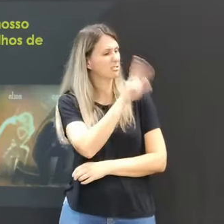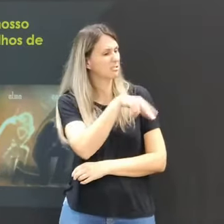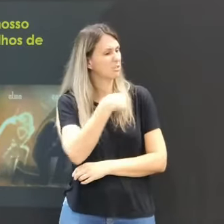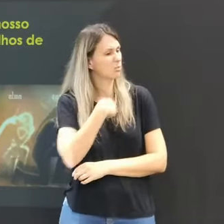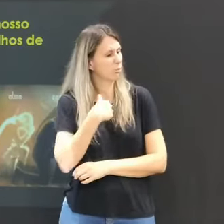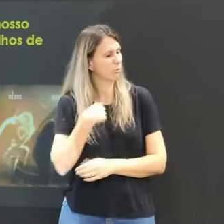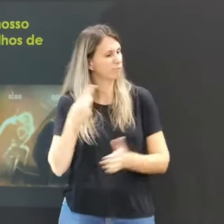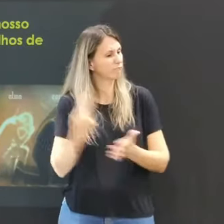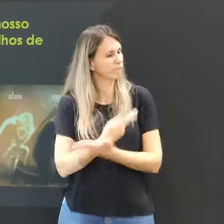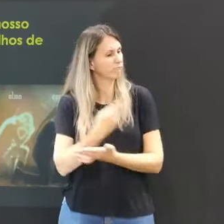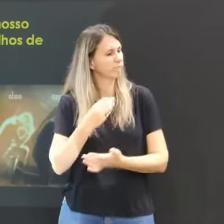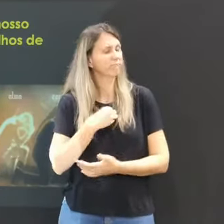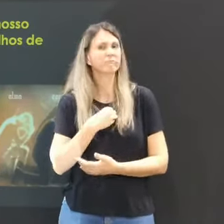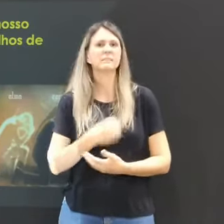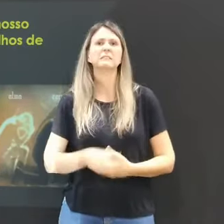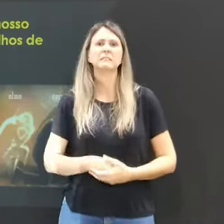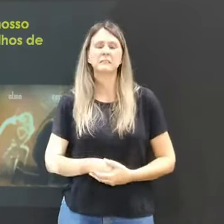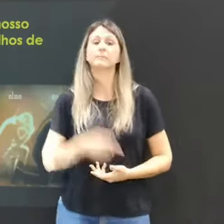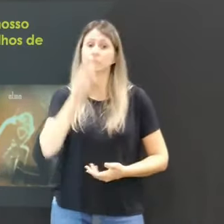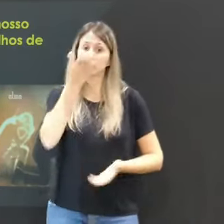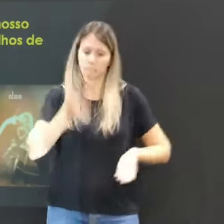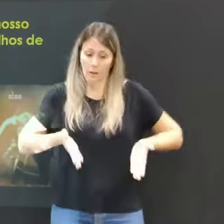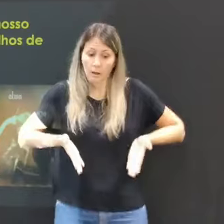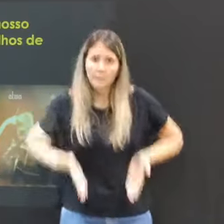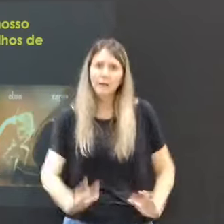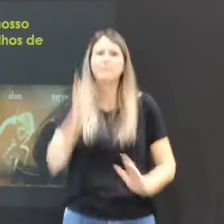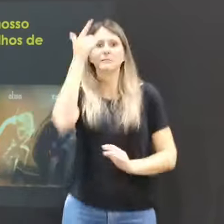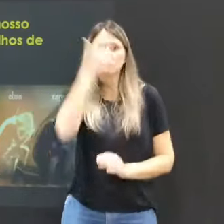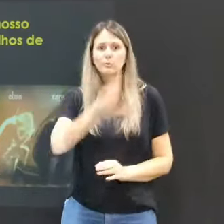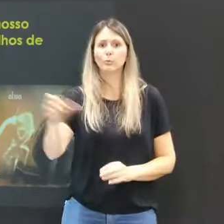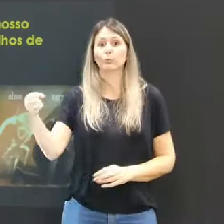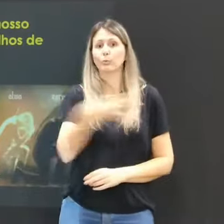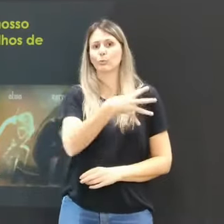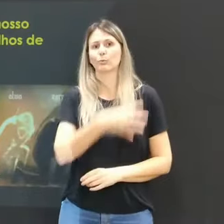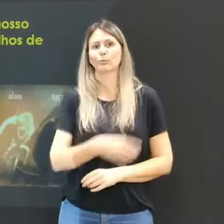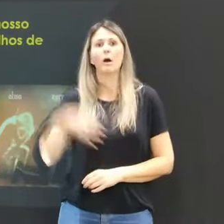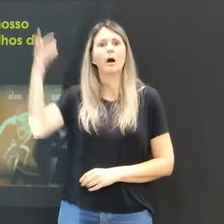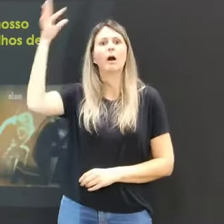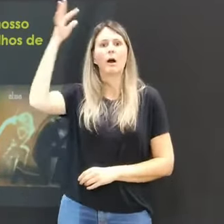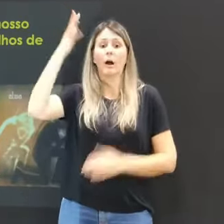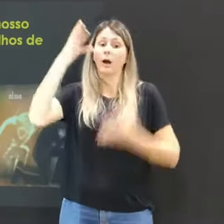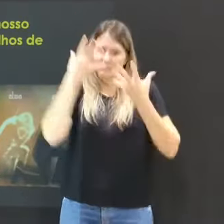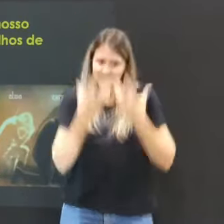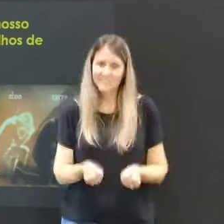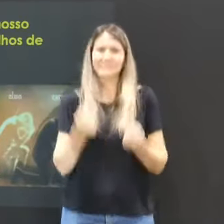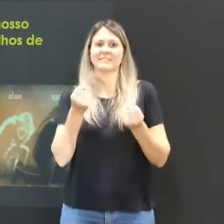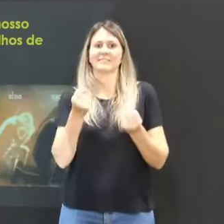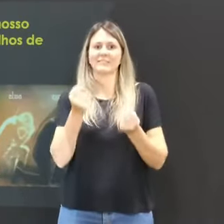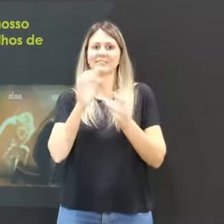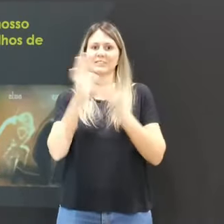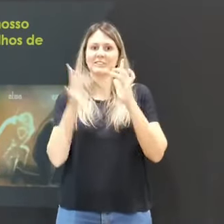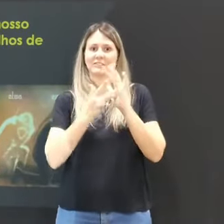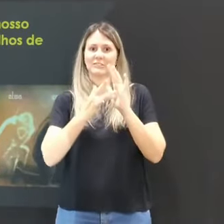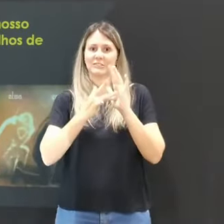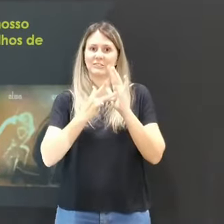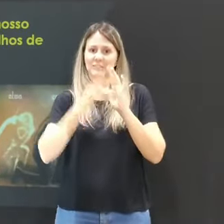ver, né, que a igreja tem razão, que a palavra de Deus tem razão. Aí isso é uma nascer de novo. Aí você